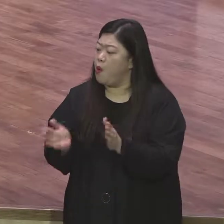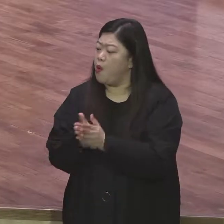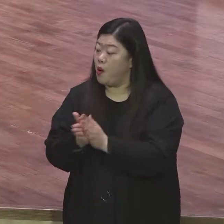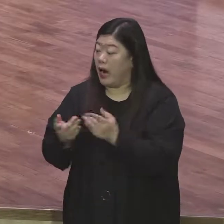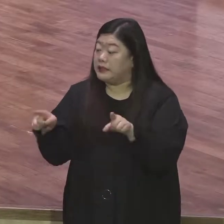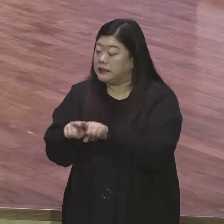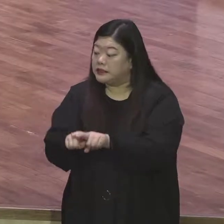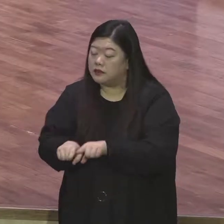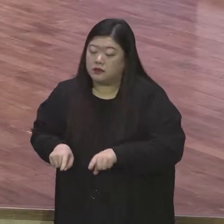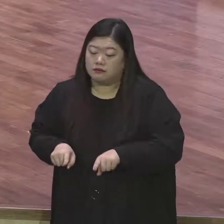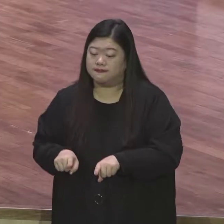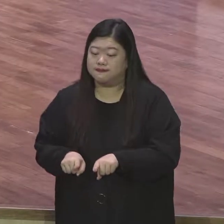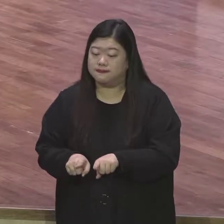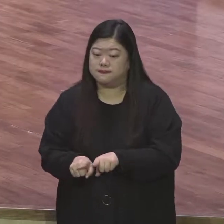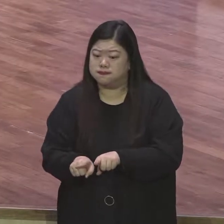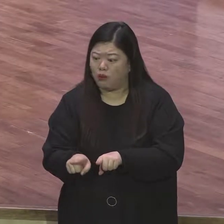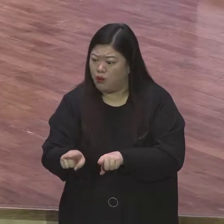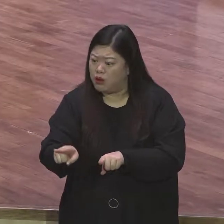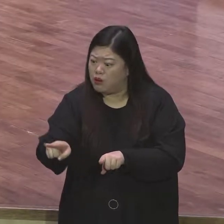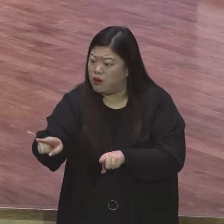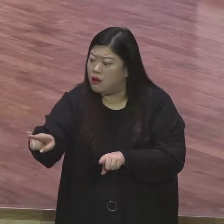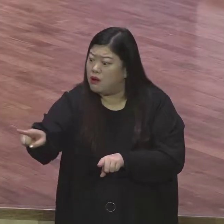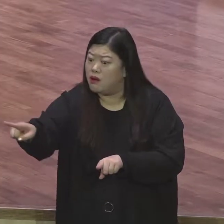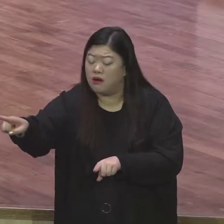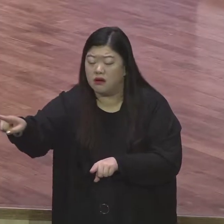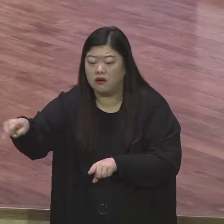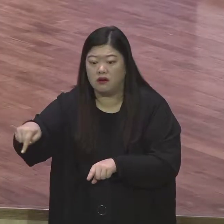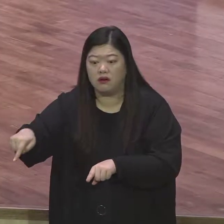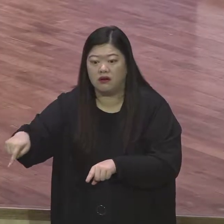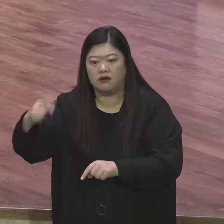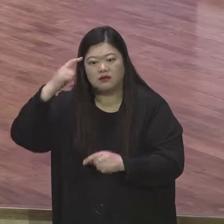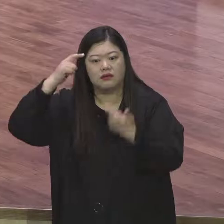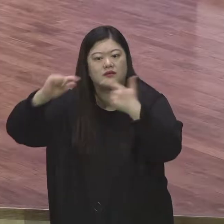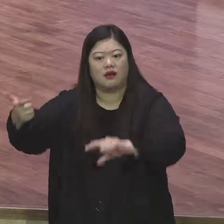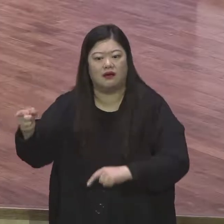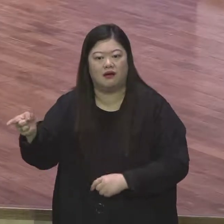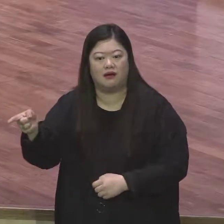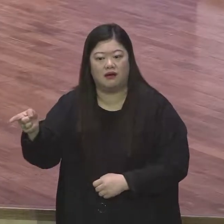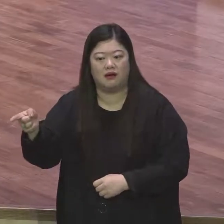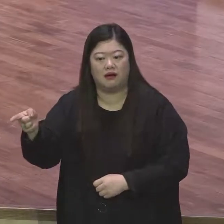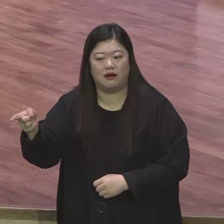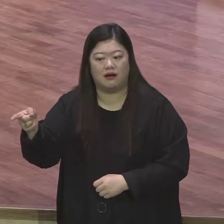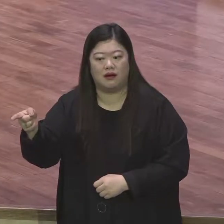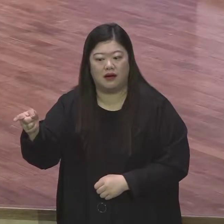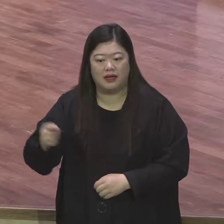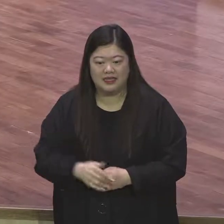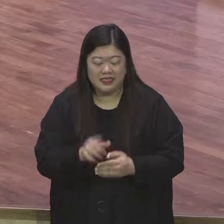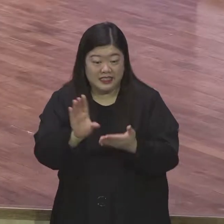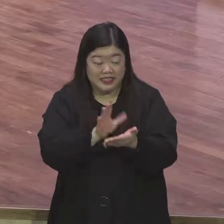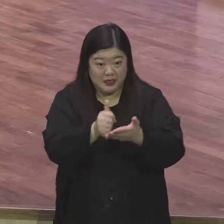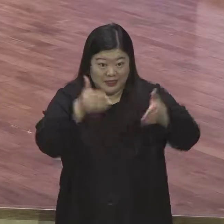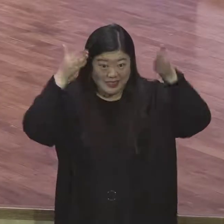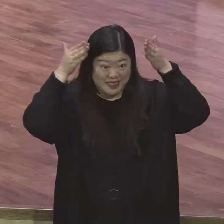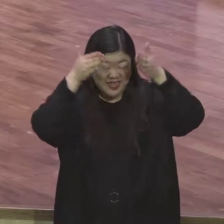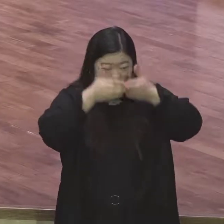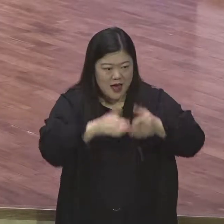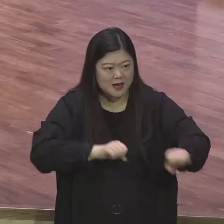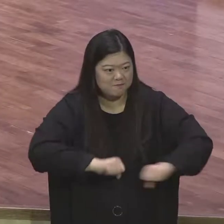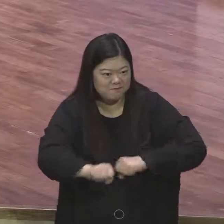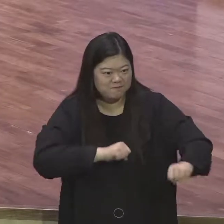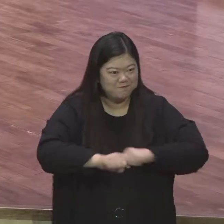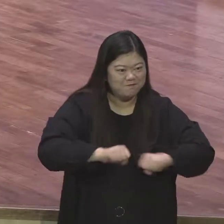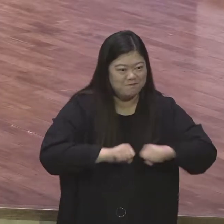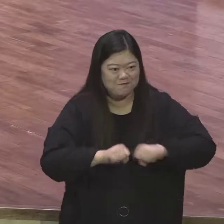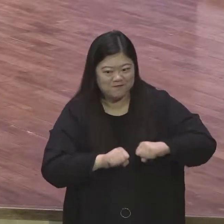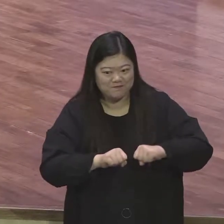주의 일을 제대로 할 수가 없어요. 뜻이 맞지 않고 열정을 많이 하면 그 열정 그 열심이 도리로 방해가